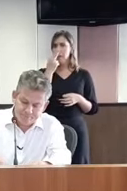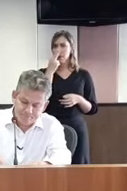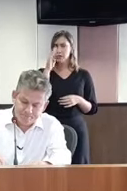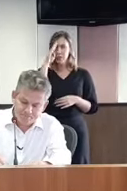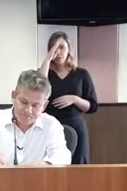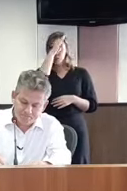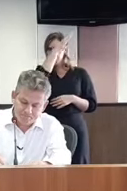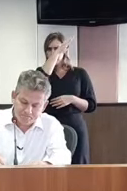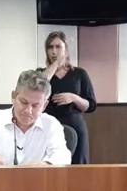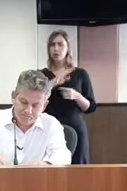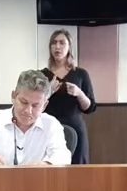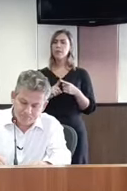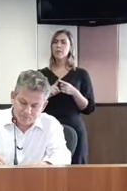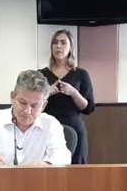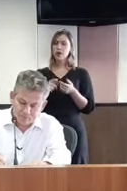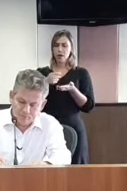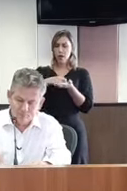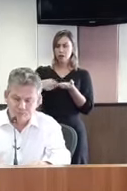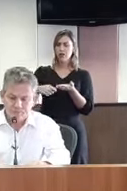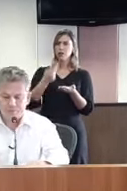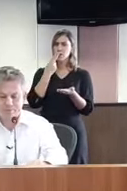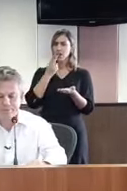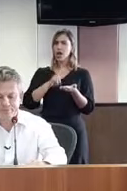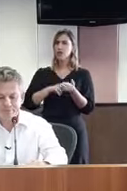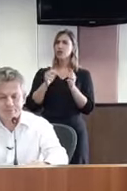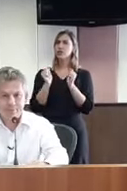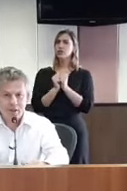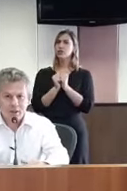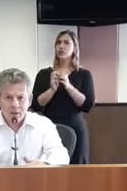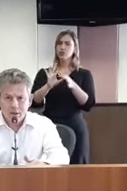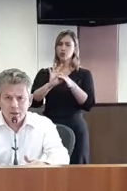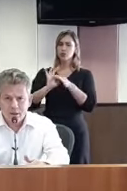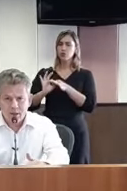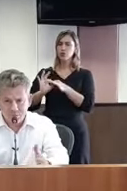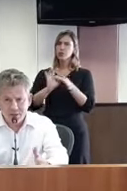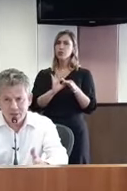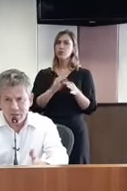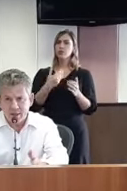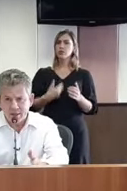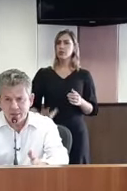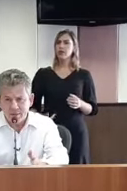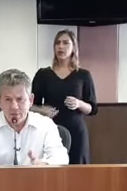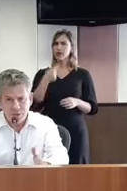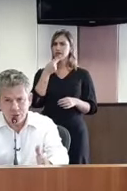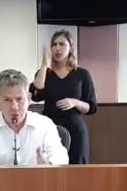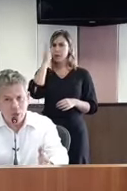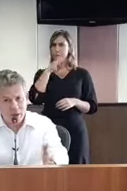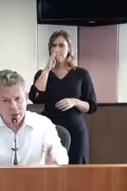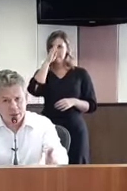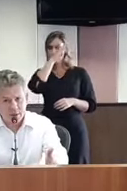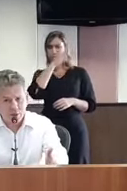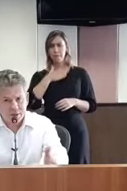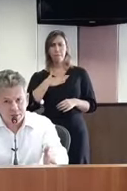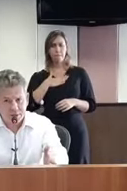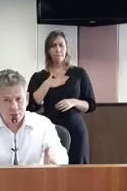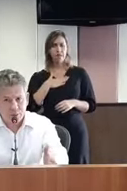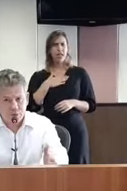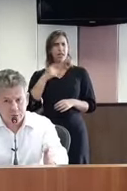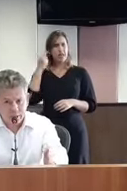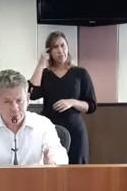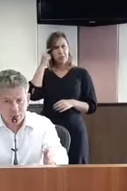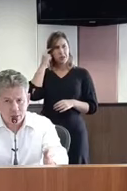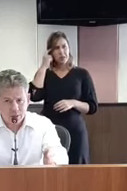Bolsonaro. Por que assinou carta conjunta de governadores repudiando o presidente? As minhas ideias não são iguais à do presidente